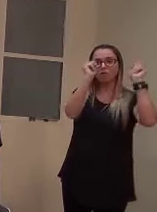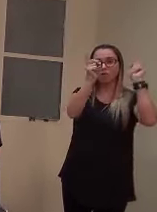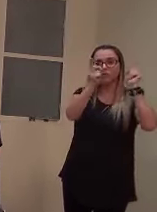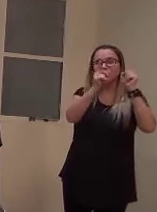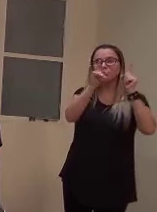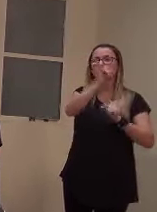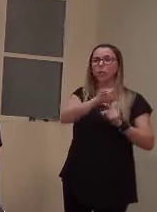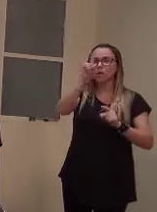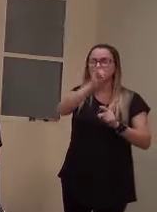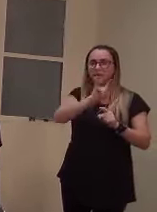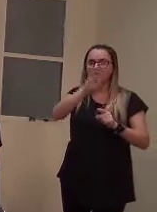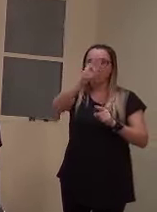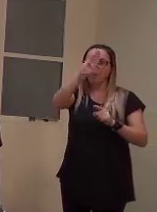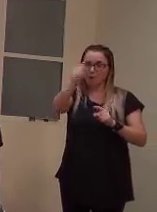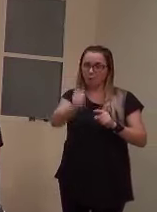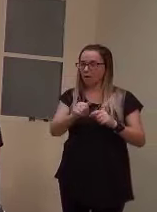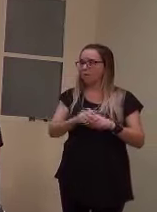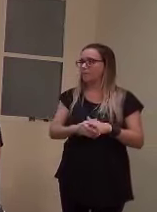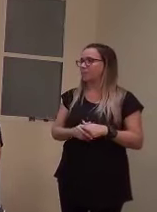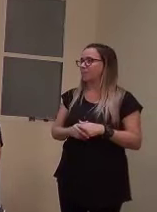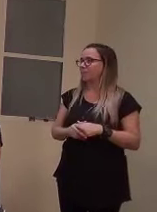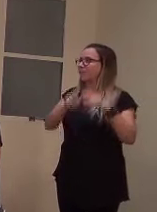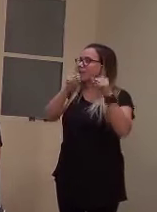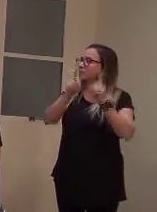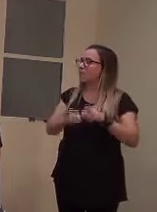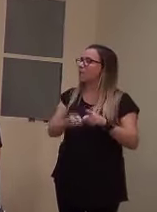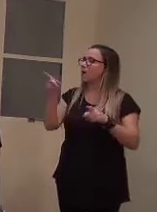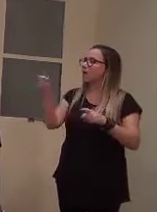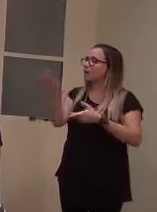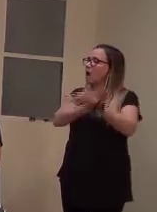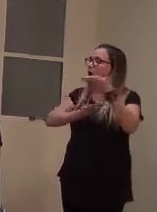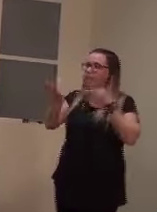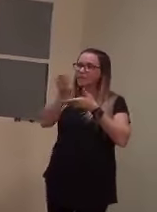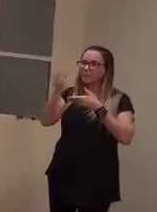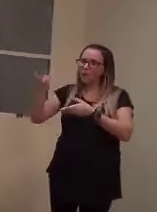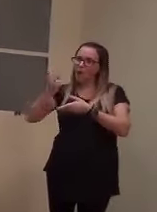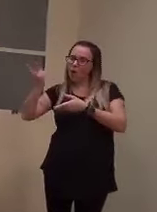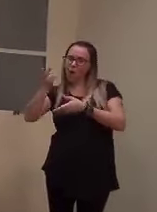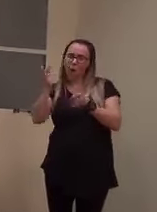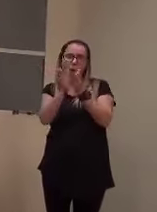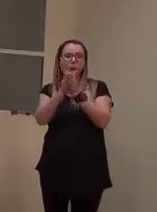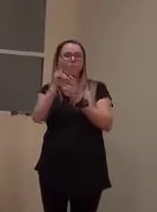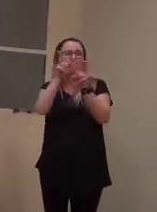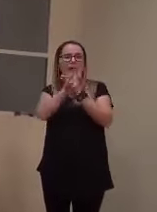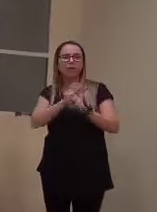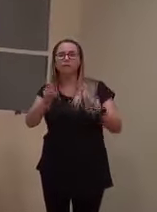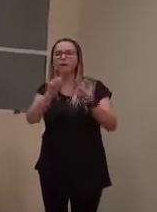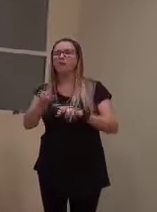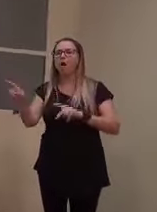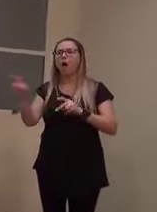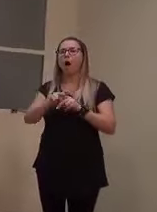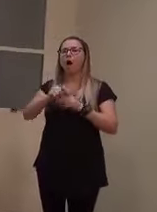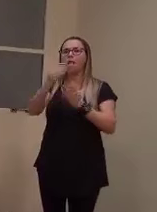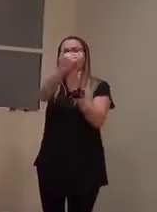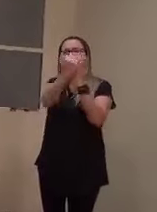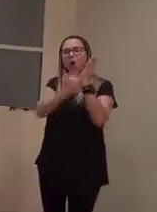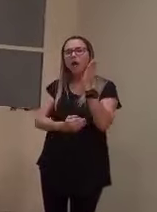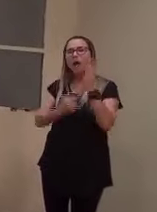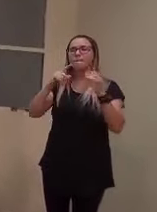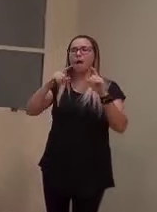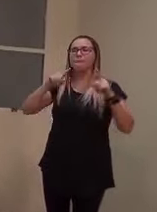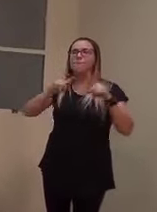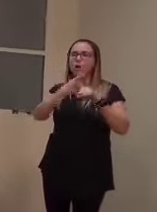los aires y compartimos como investigadoras programa política